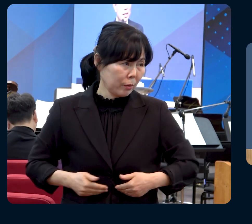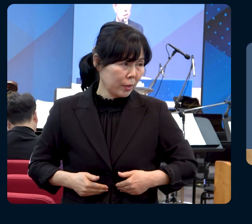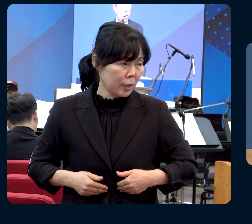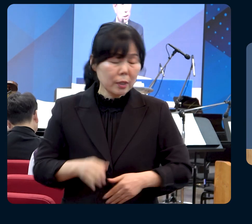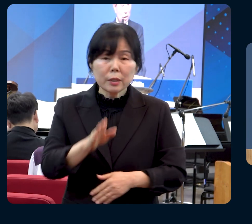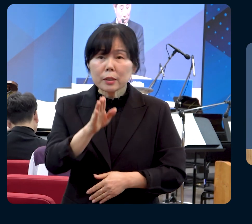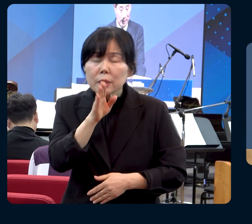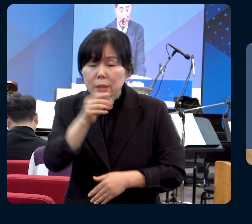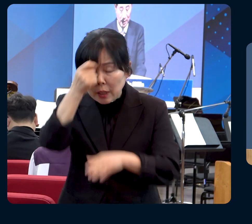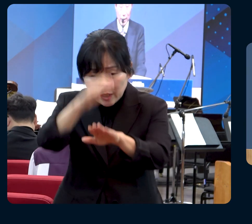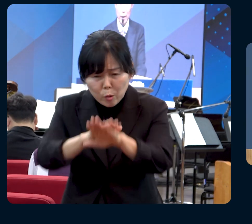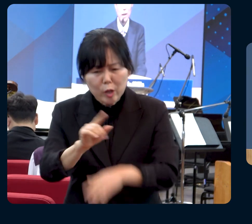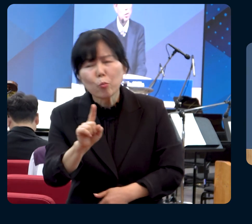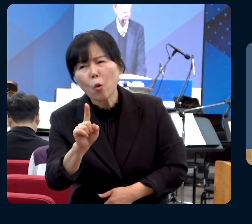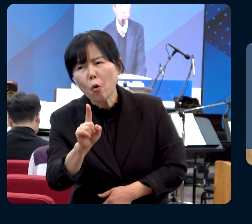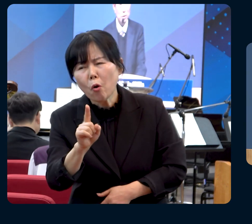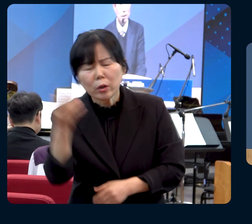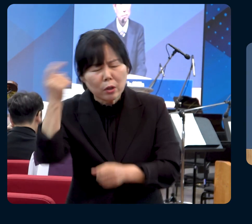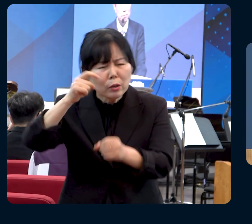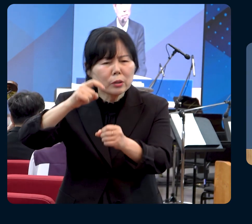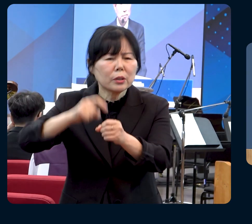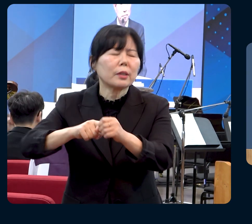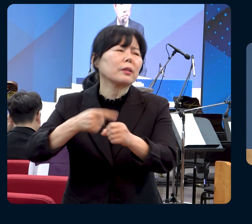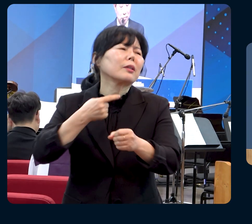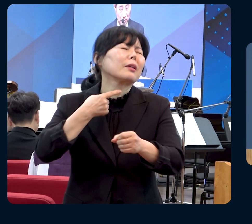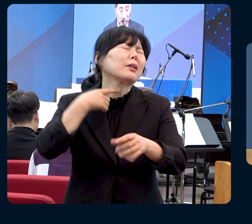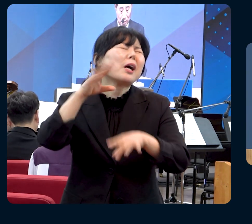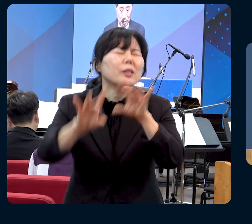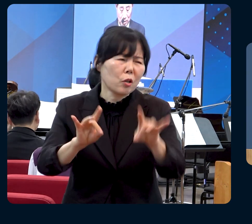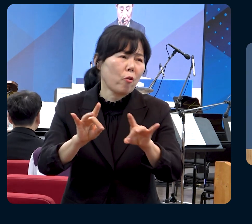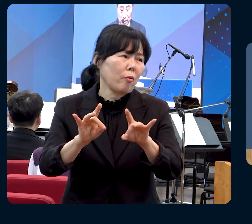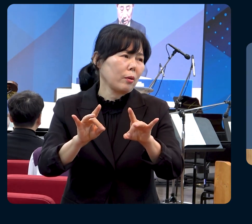영적 갈증을 해결해 줍니다.